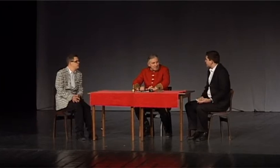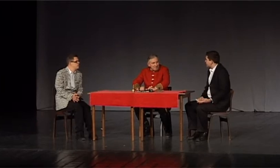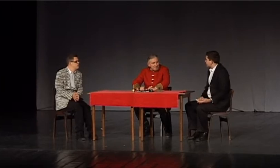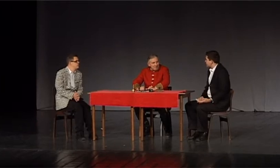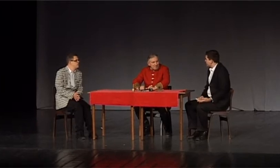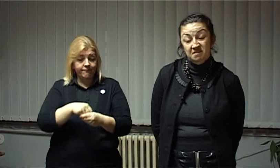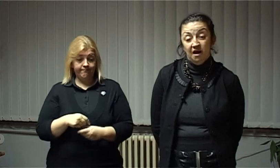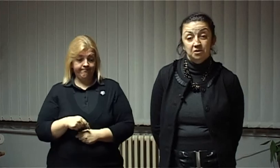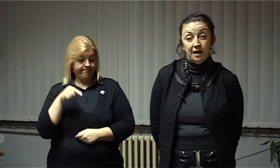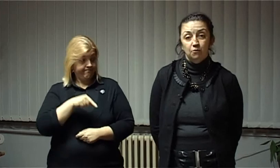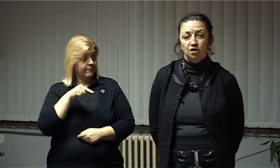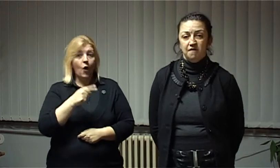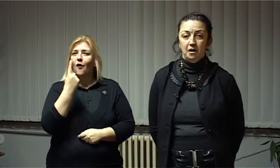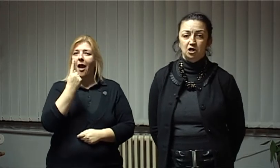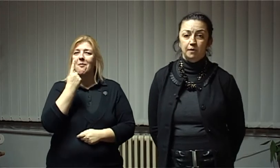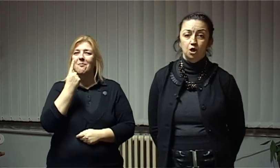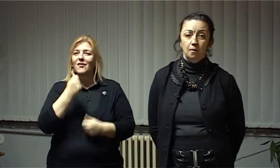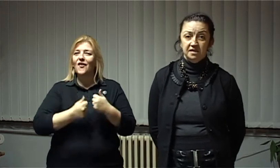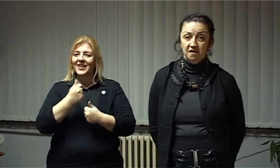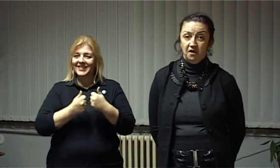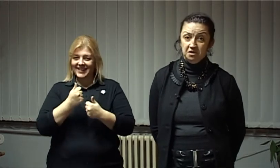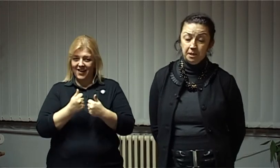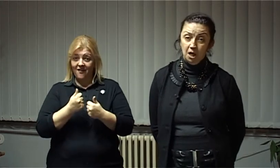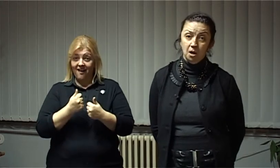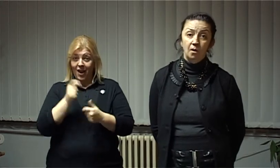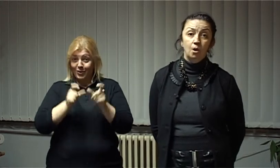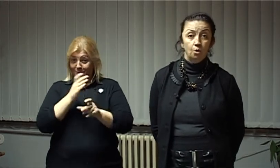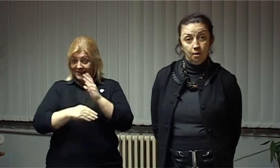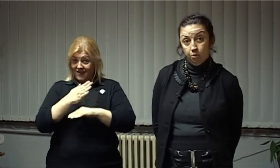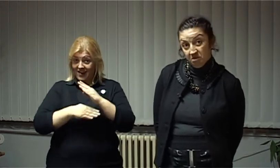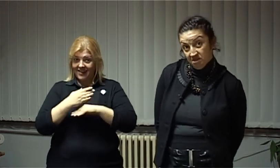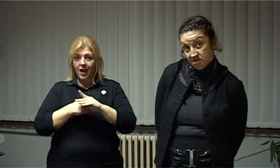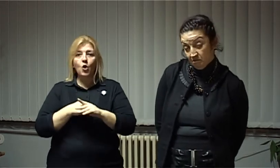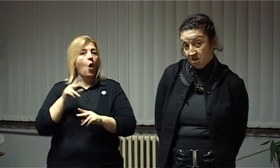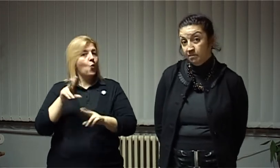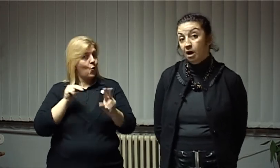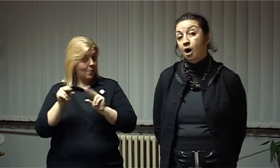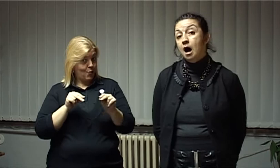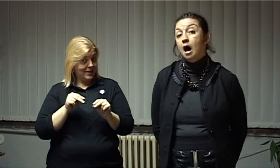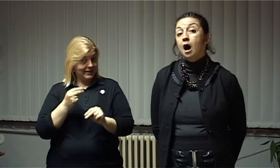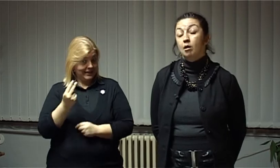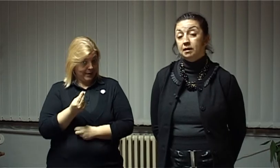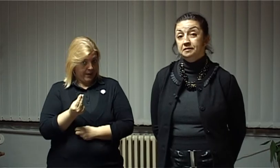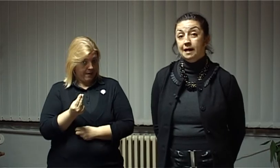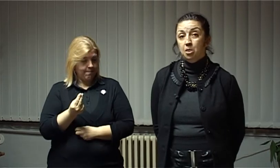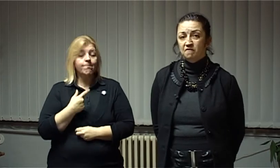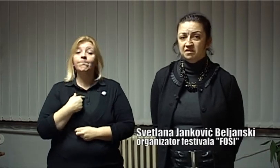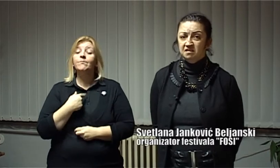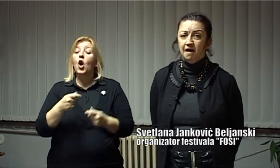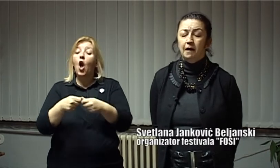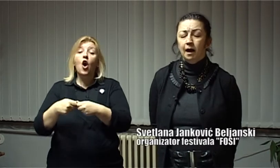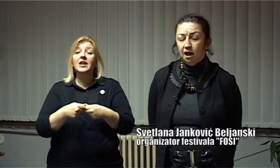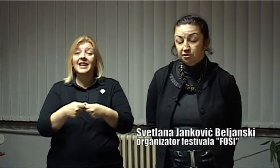je prvi festival Dan kosarstva osoba sa invaliditetom u Republici Srbiji.